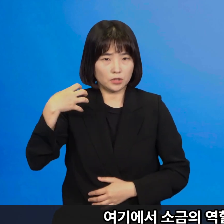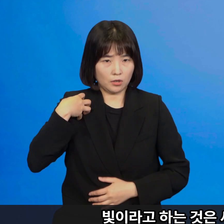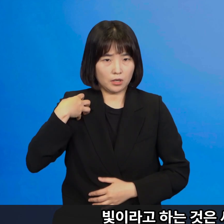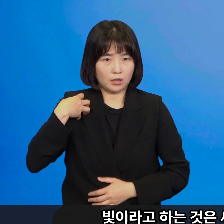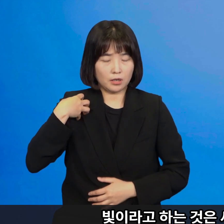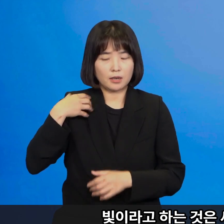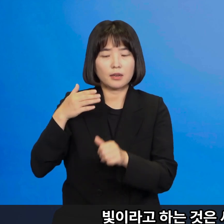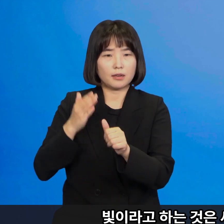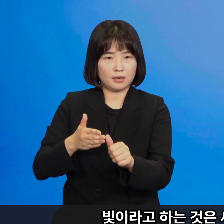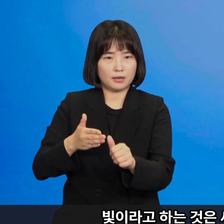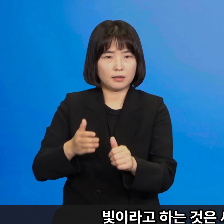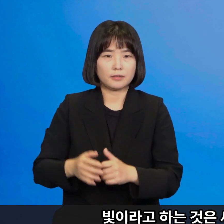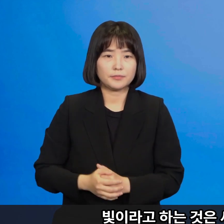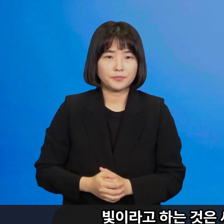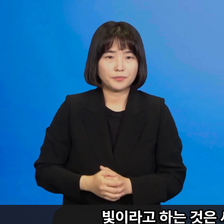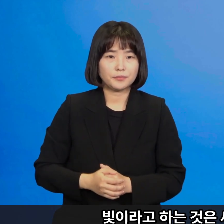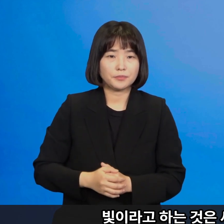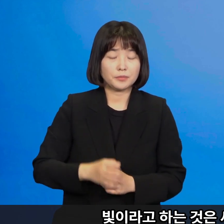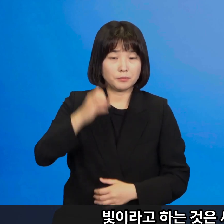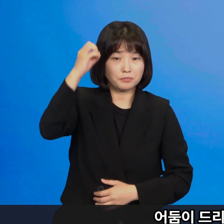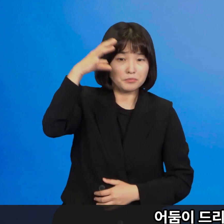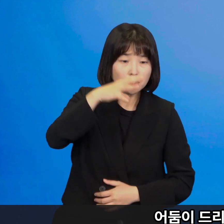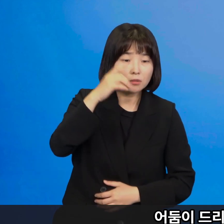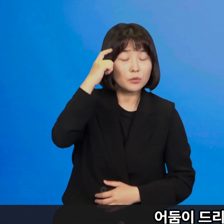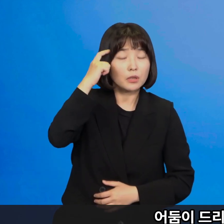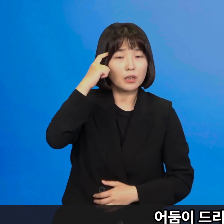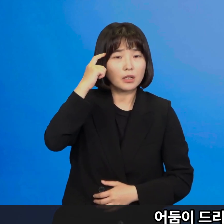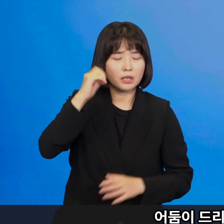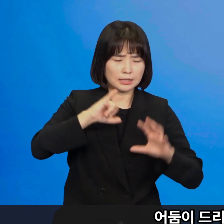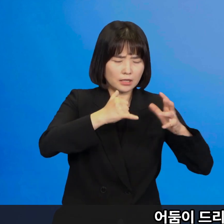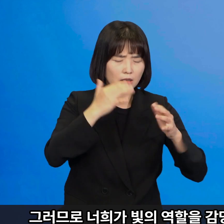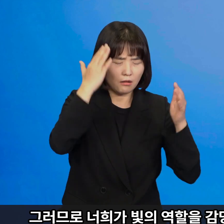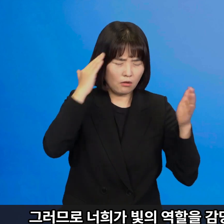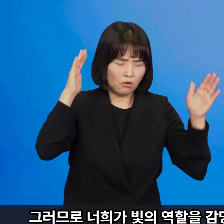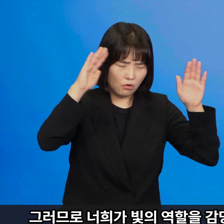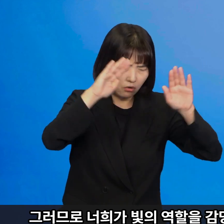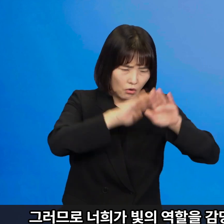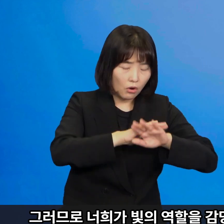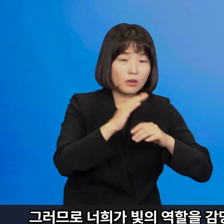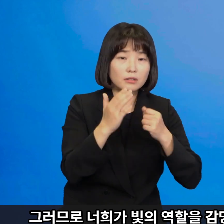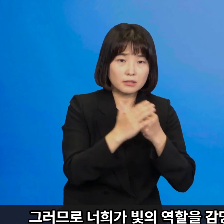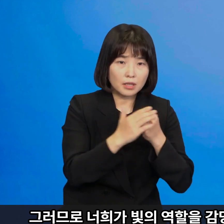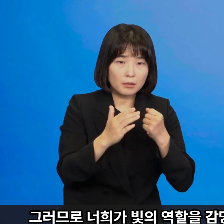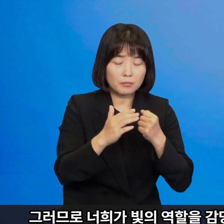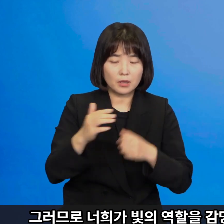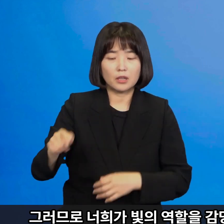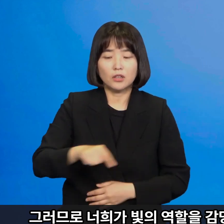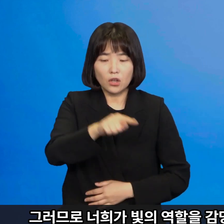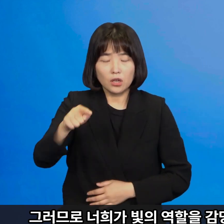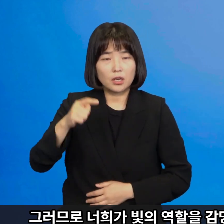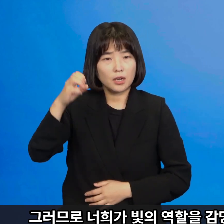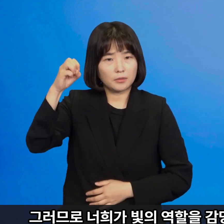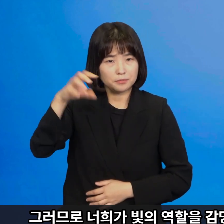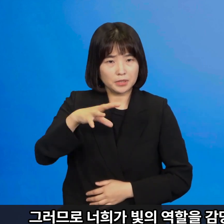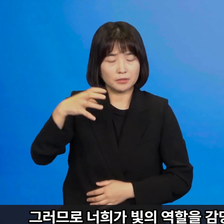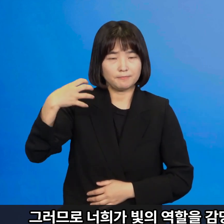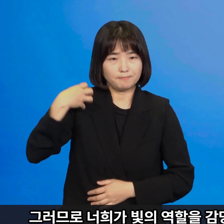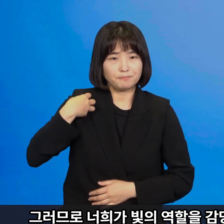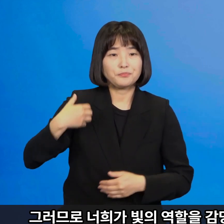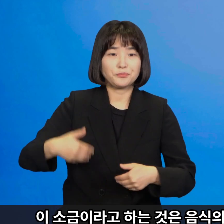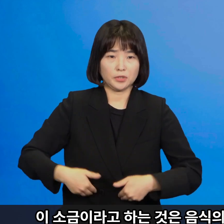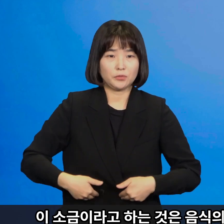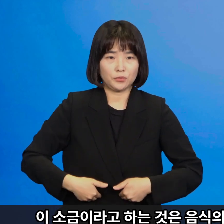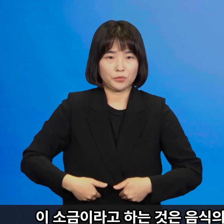겁니다. 빛이라고 하는 것은 세상은 어둡다는 겁니다. 어둠이 드리웠다는 거예요. 그러므로 너희가 빛의 역할을 감당해야 된다는 전제를 갖고